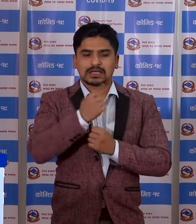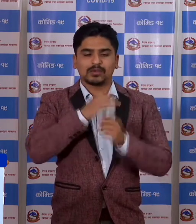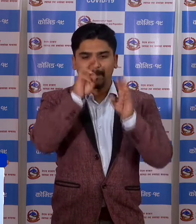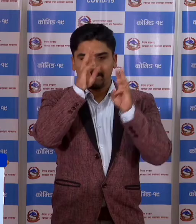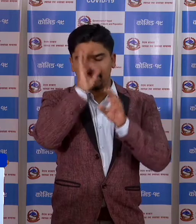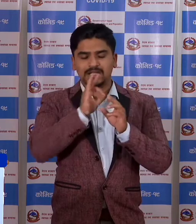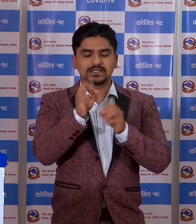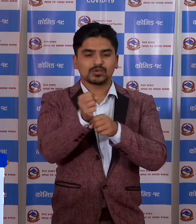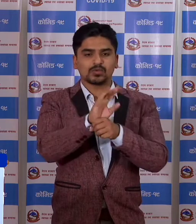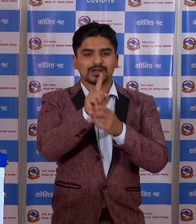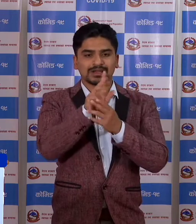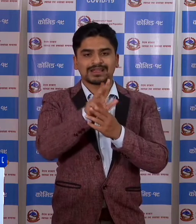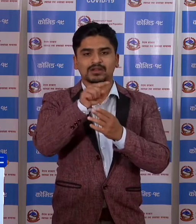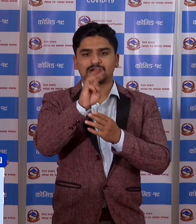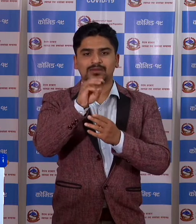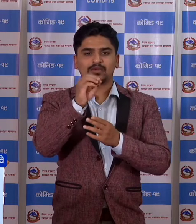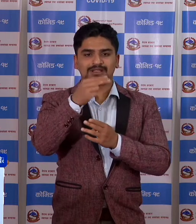हाम्रो विशेष वेब पेज छ